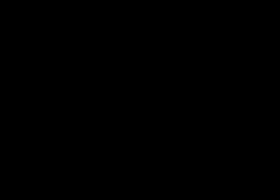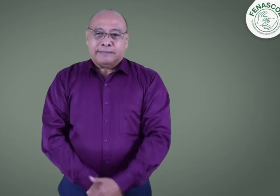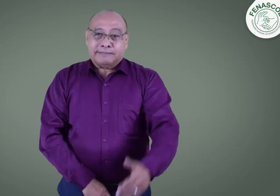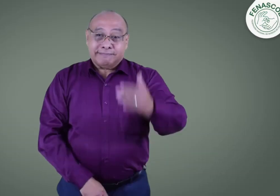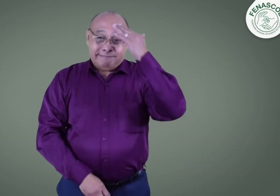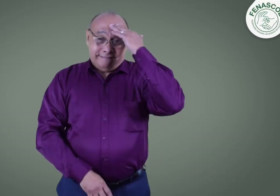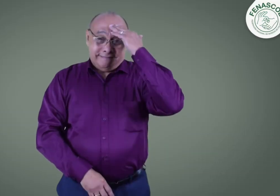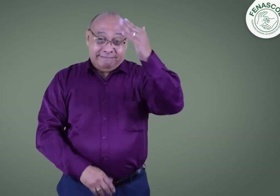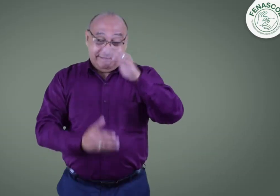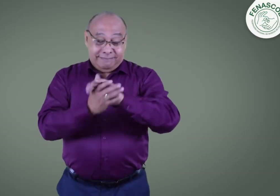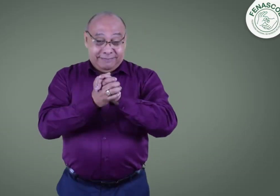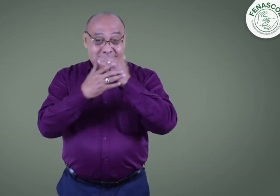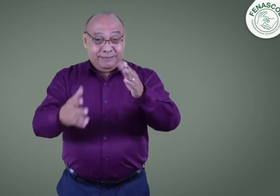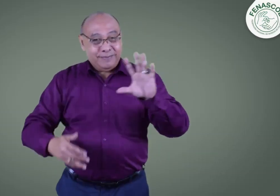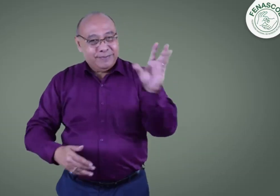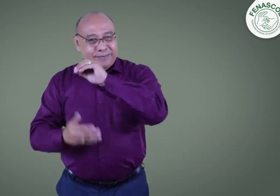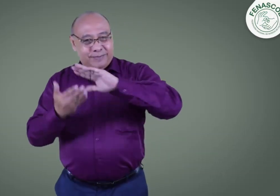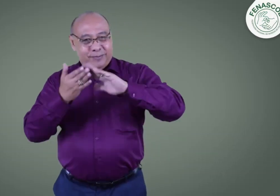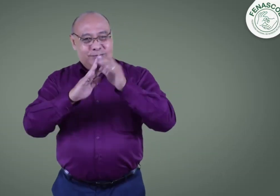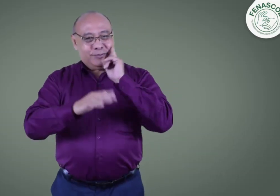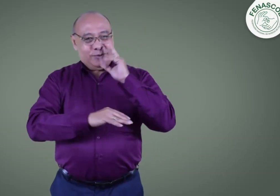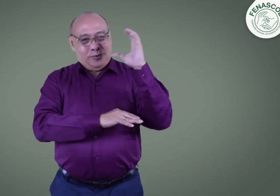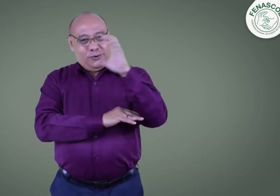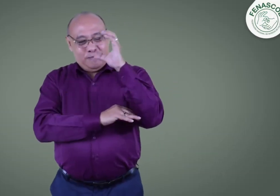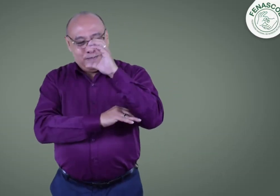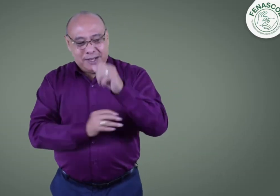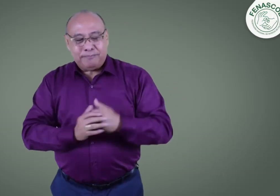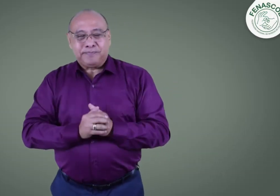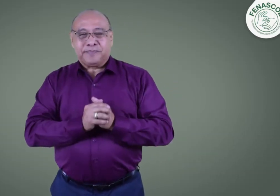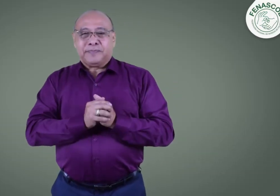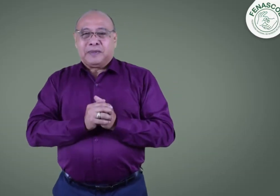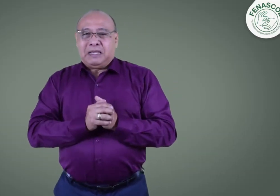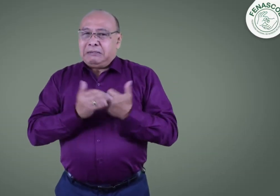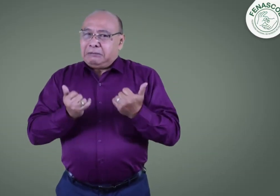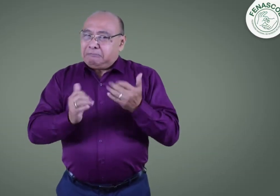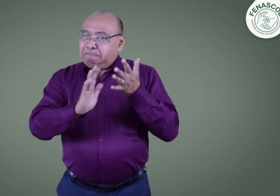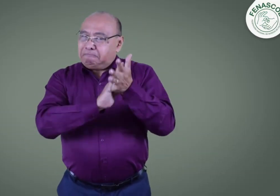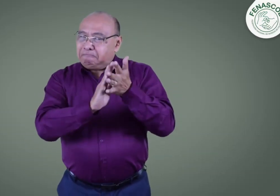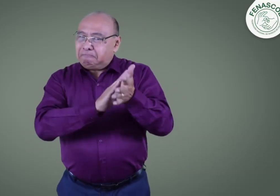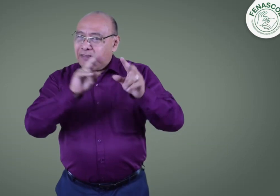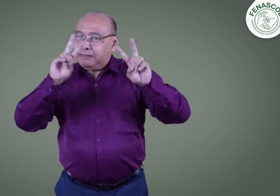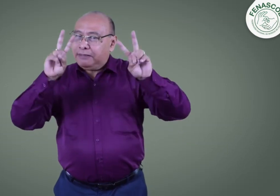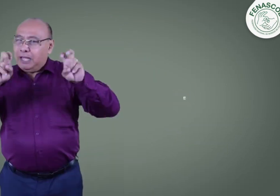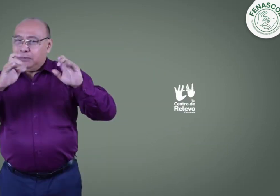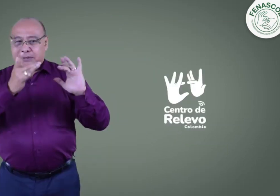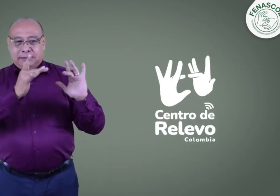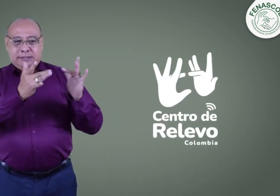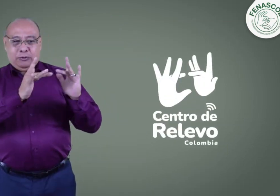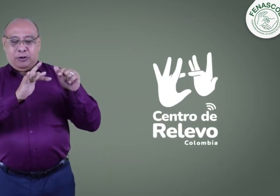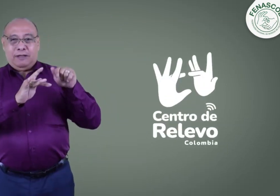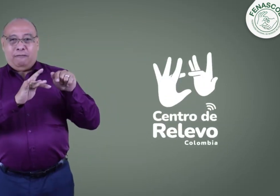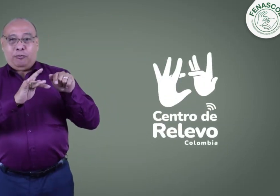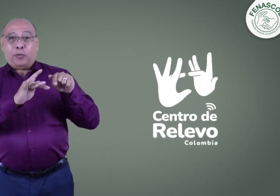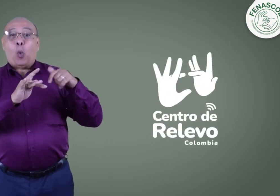Hola, un saludo para toda la comunidad sorda de Colombia. En este momento les contamos algo relacionado al tema